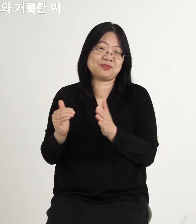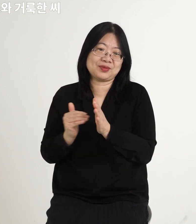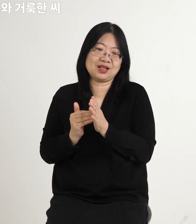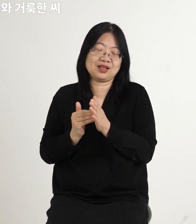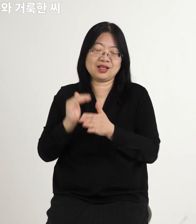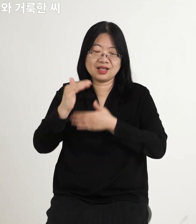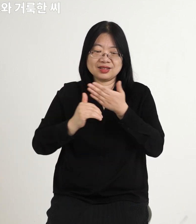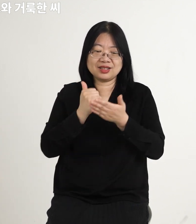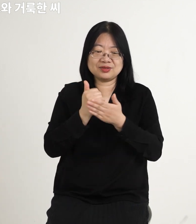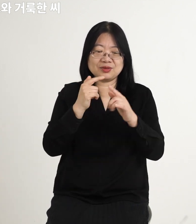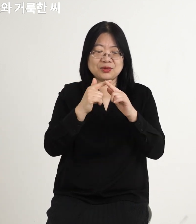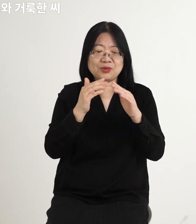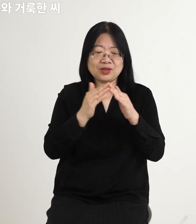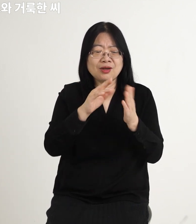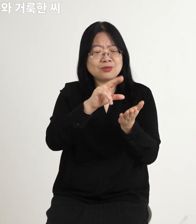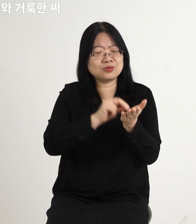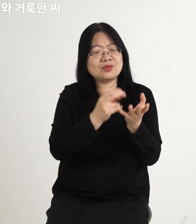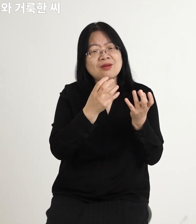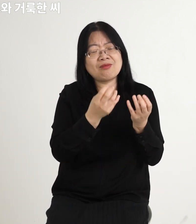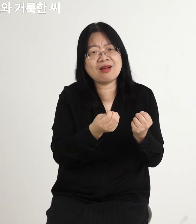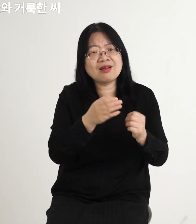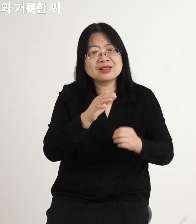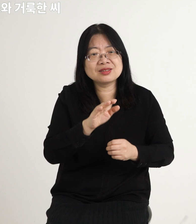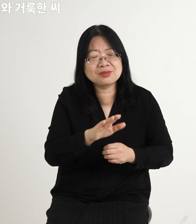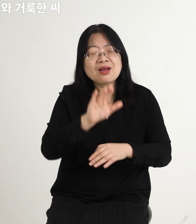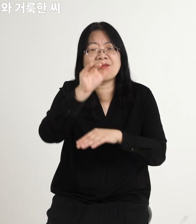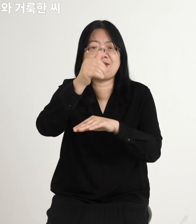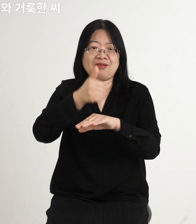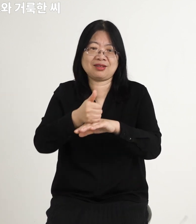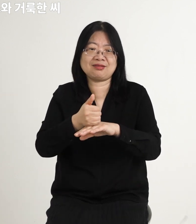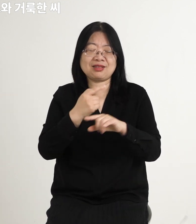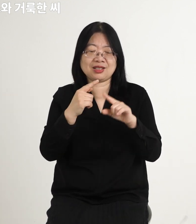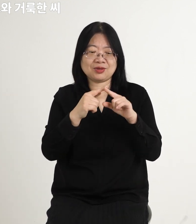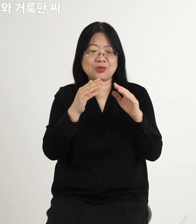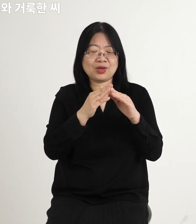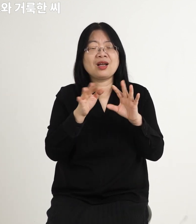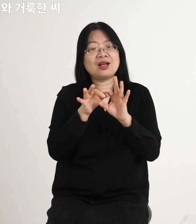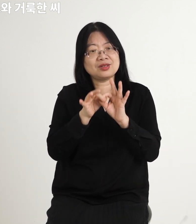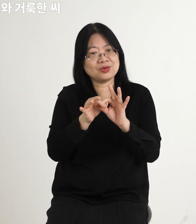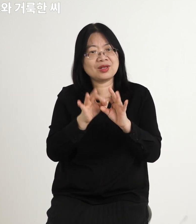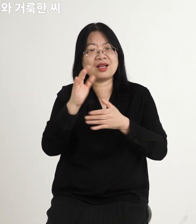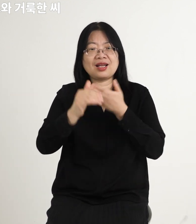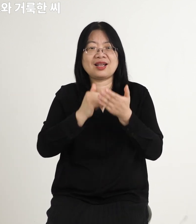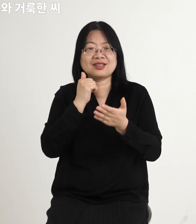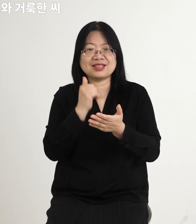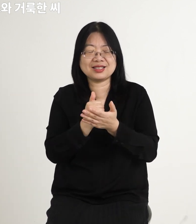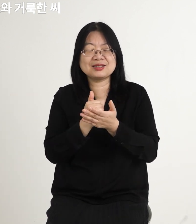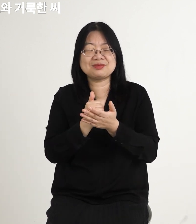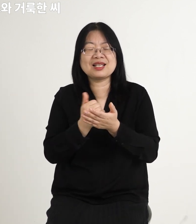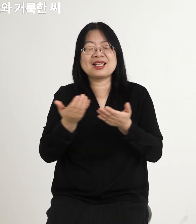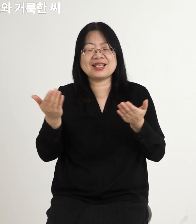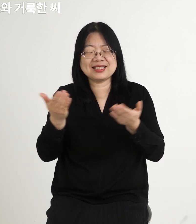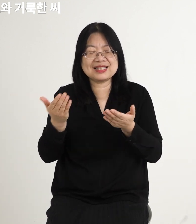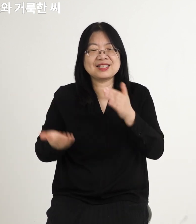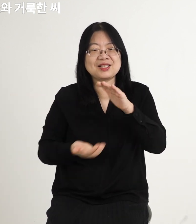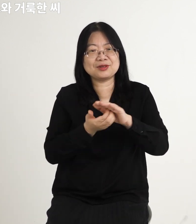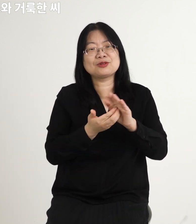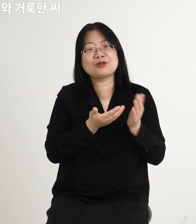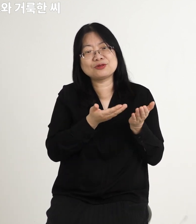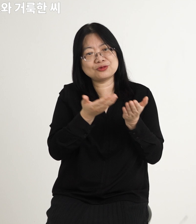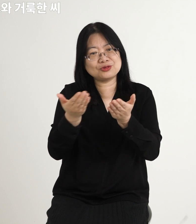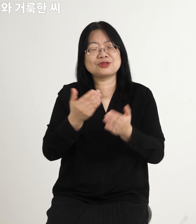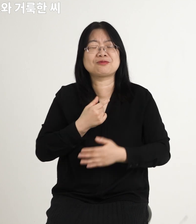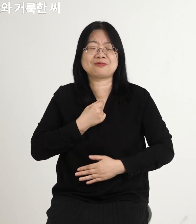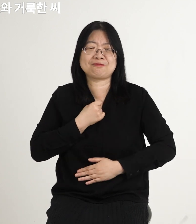하나님은 교회가 문제가 많아도 결국 교회를 통해서 하나님의 경영을 꿈꾸시고 이루어